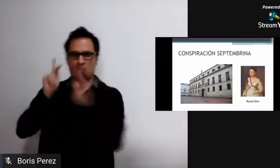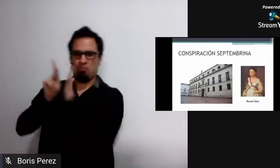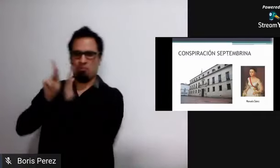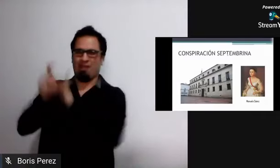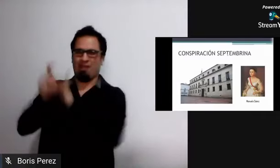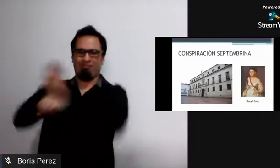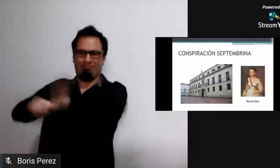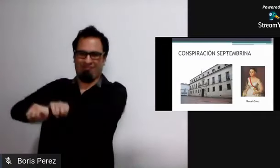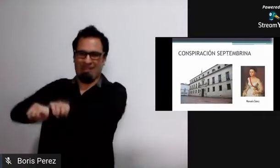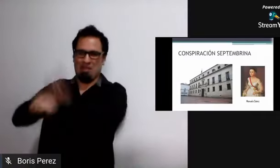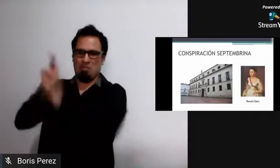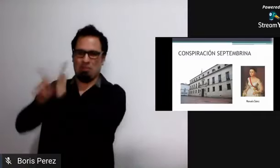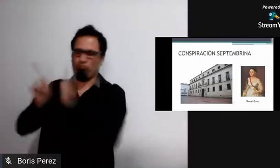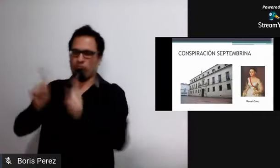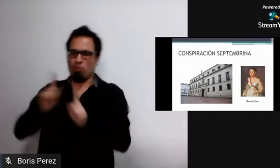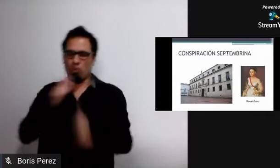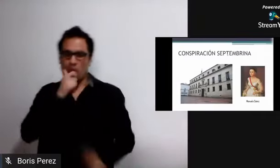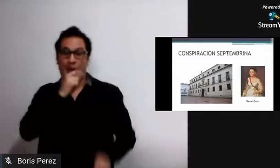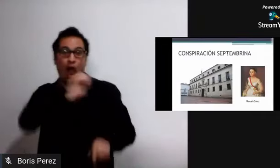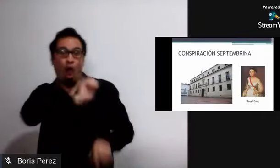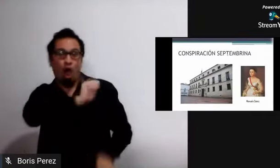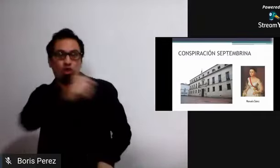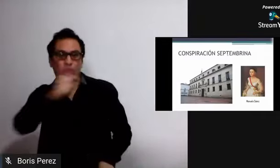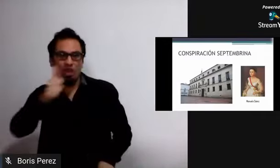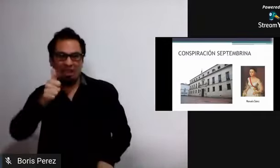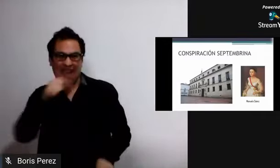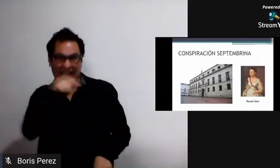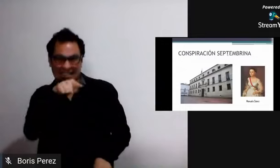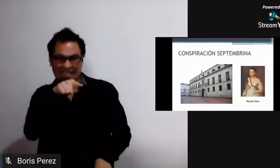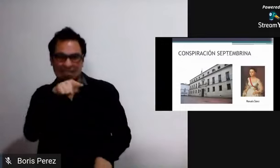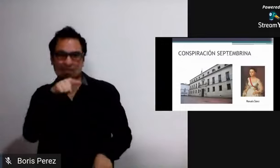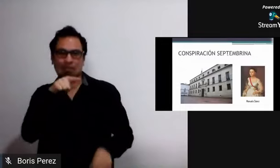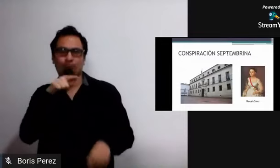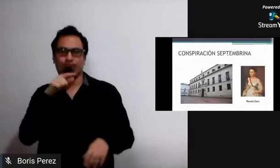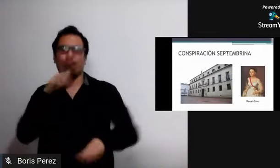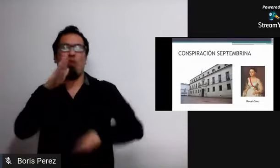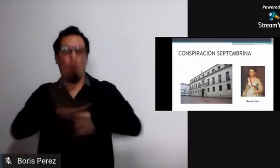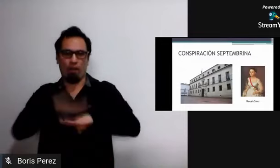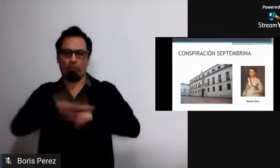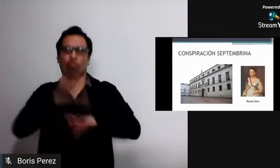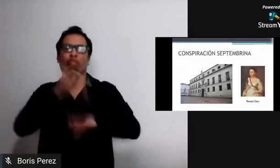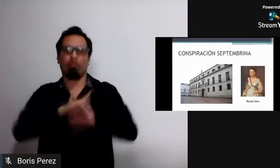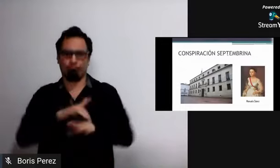varias personas para que me ataquen y vayan en contra mía.